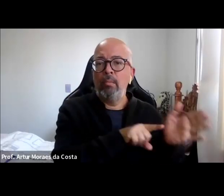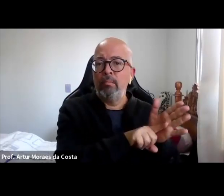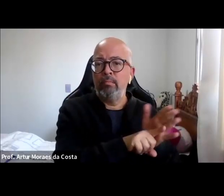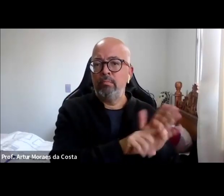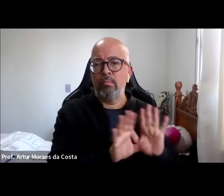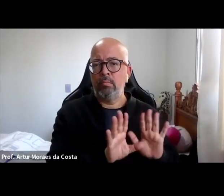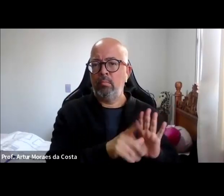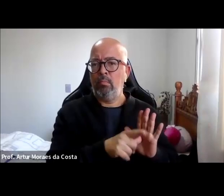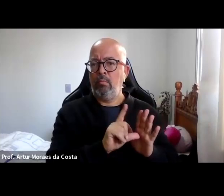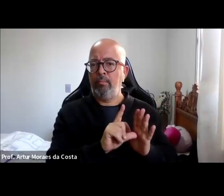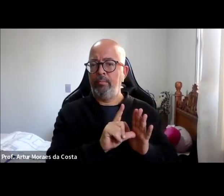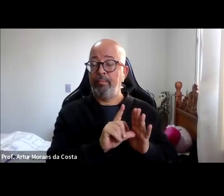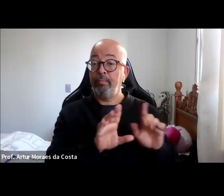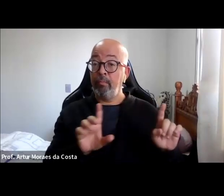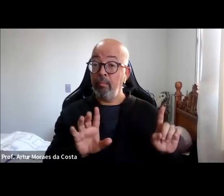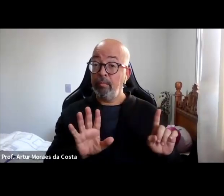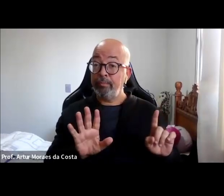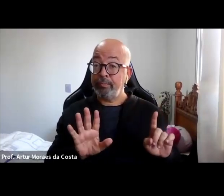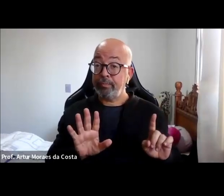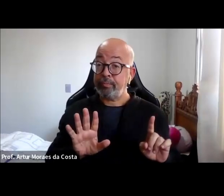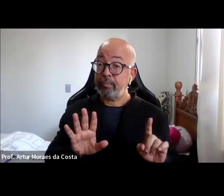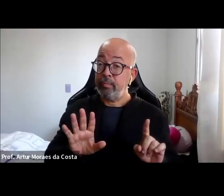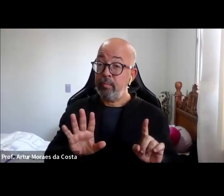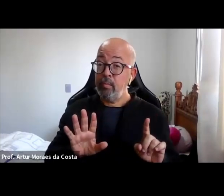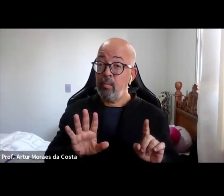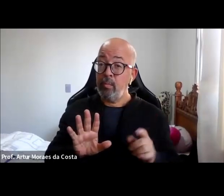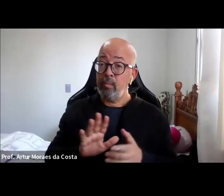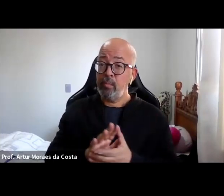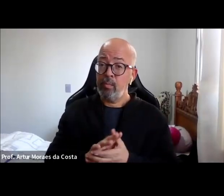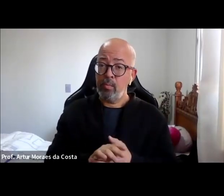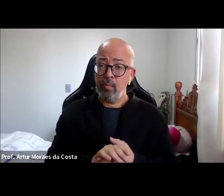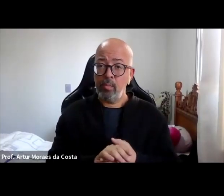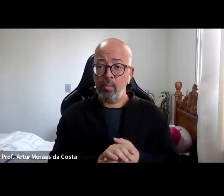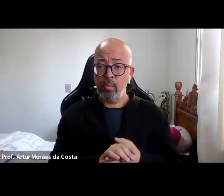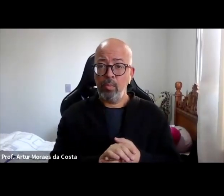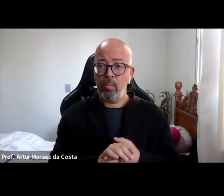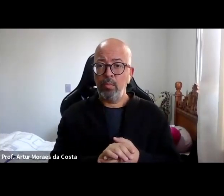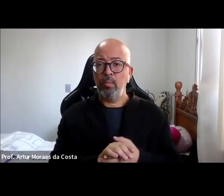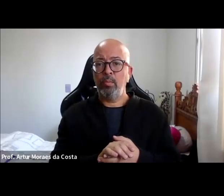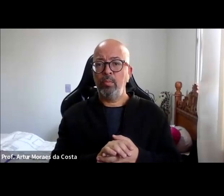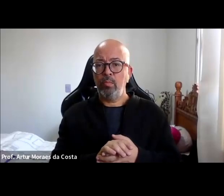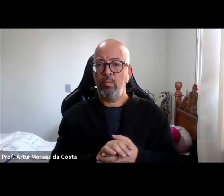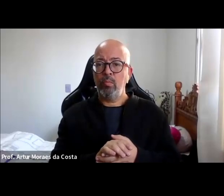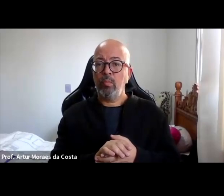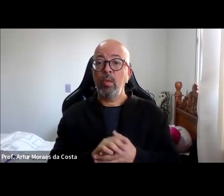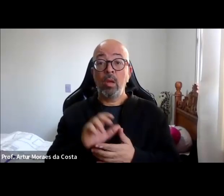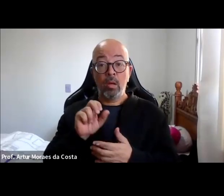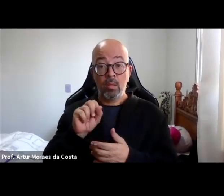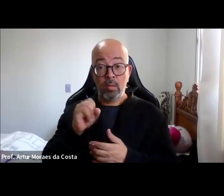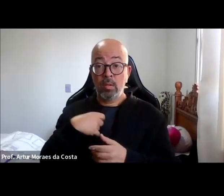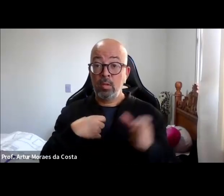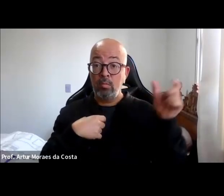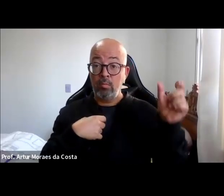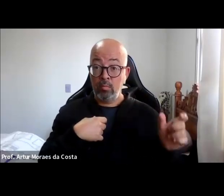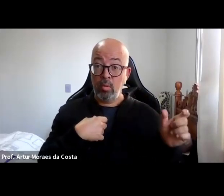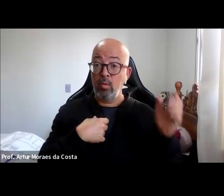necesario como aclarar algunas cosas frente al servicio específico en el que se va a participar eh si yo no conozco bien